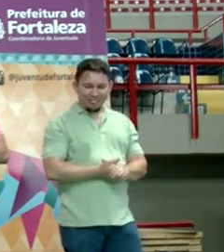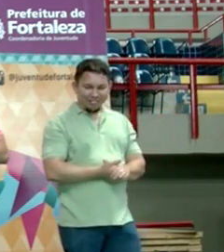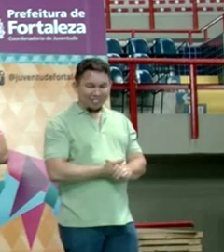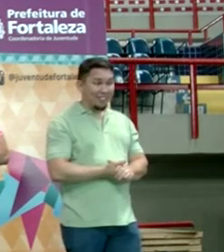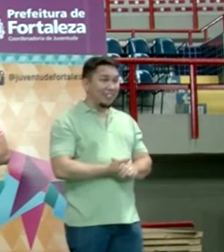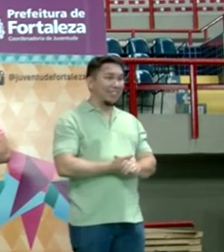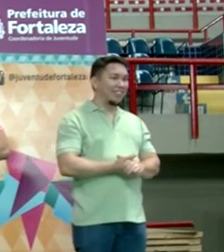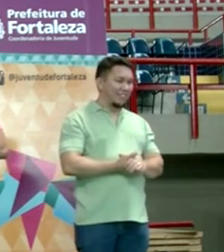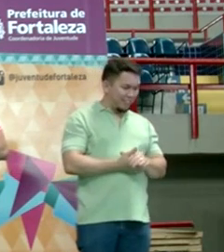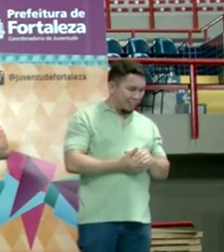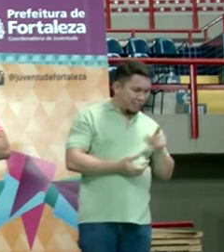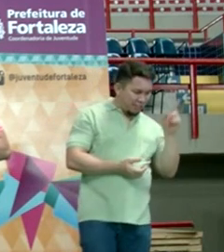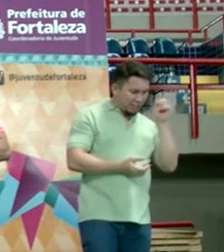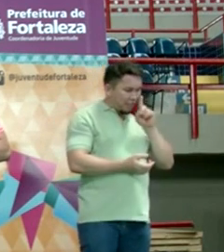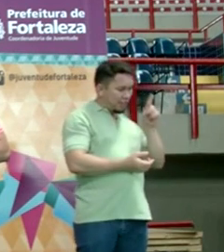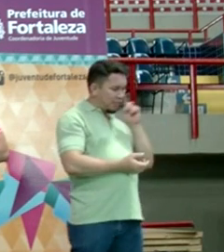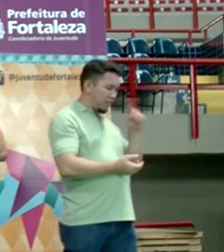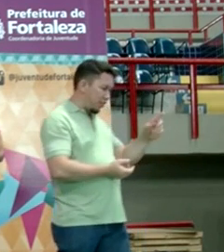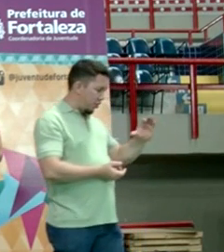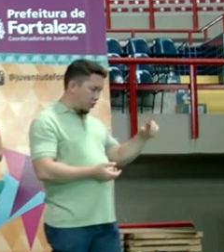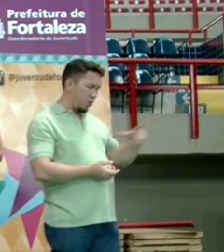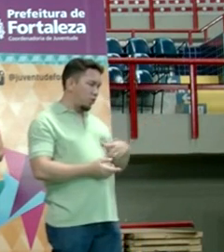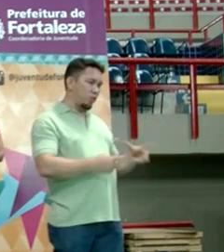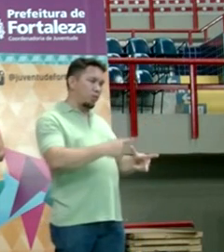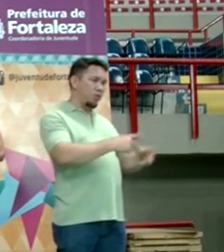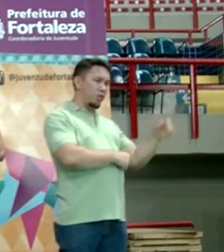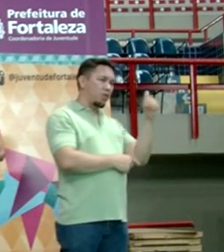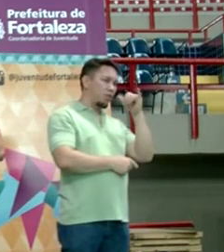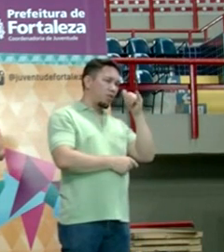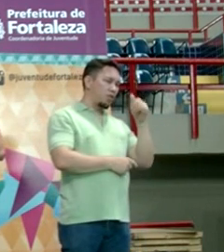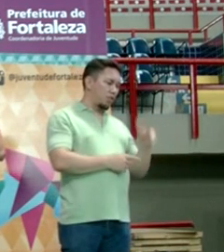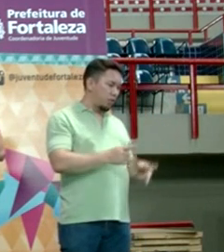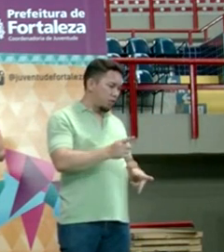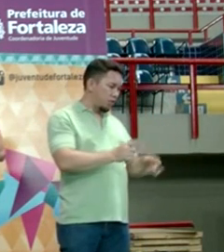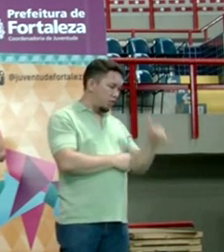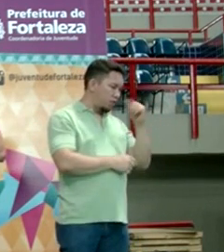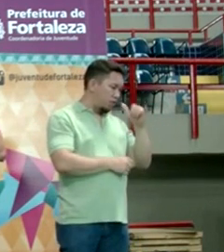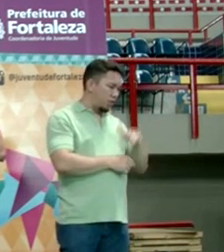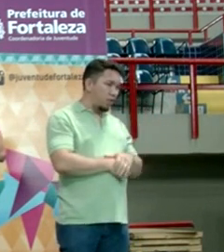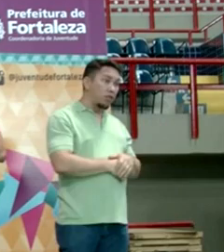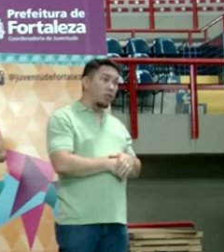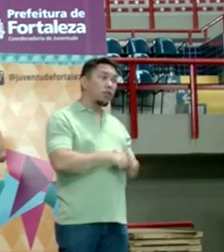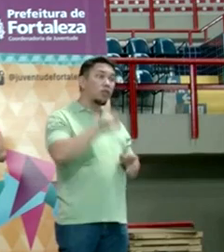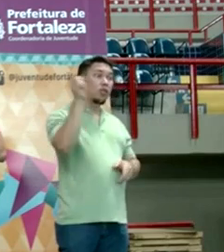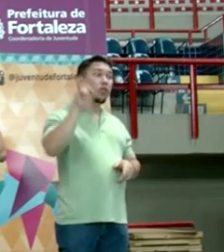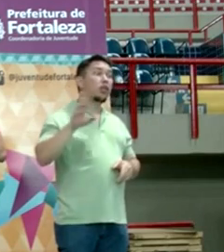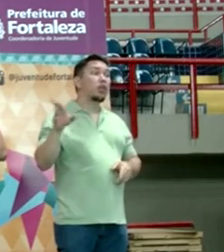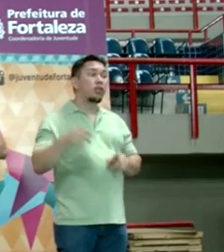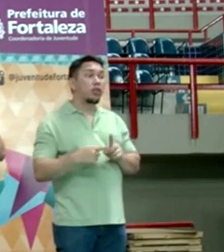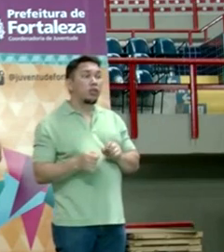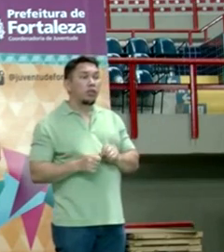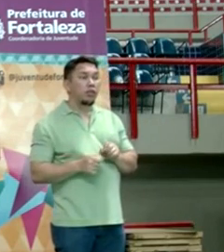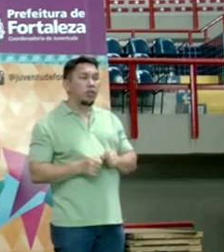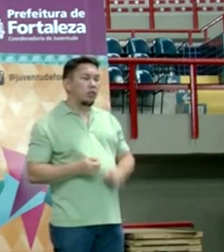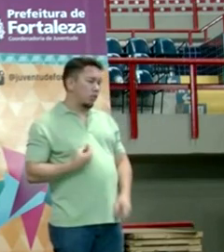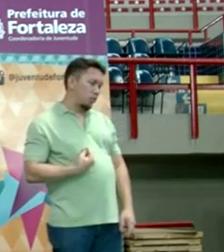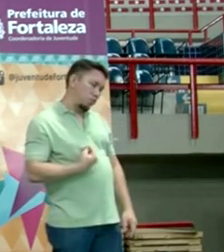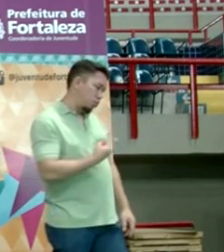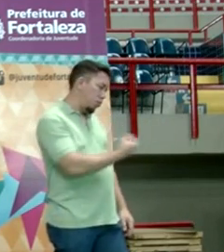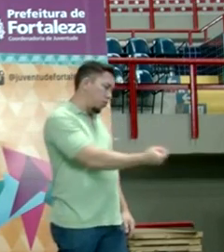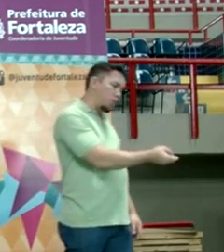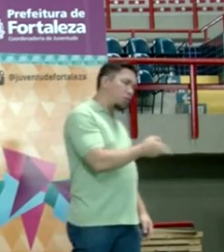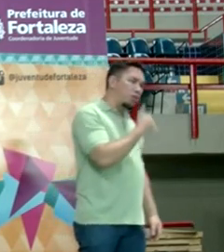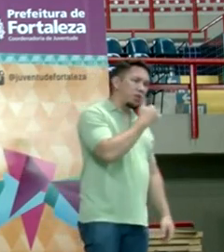Aí o governo americano, cortou a energia de Cuba. Quando o governo americano cortou a energia de Cuba, o que é que a União Soviética fez? Eu